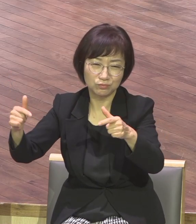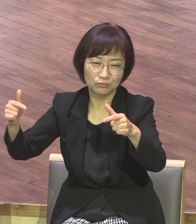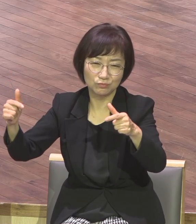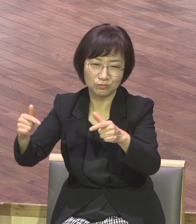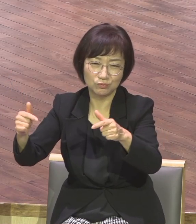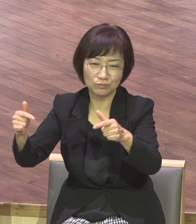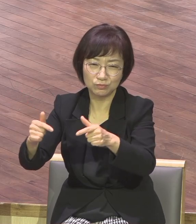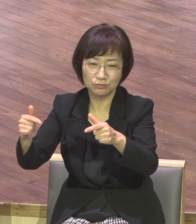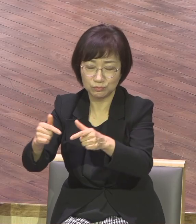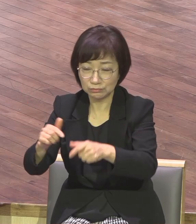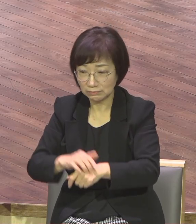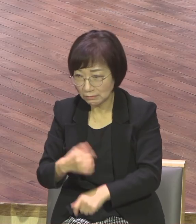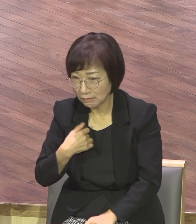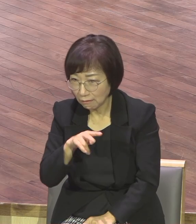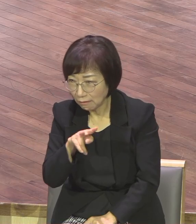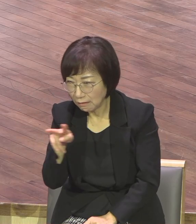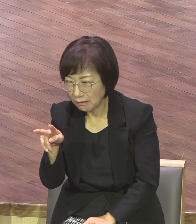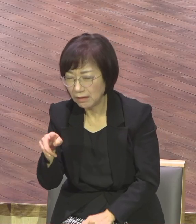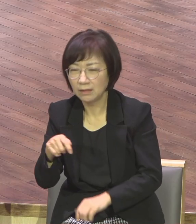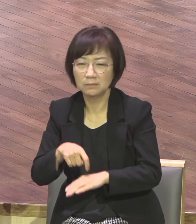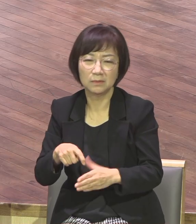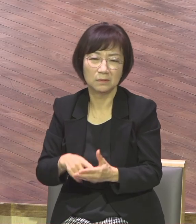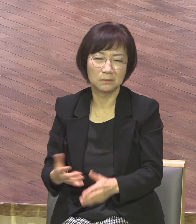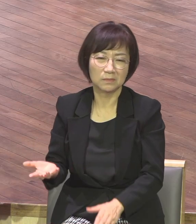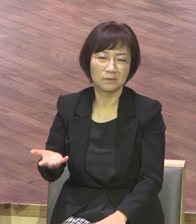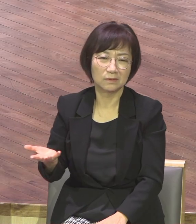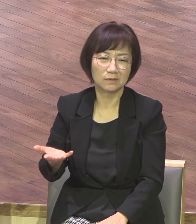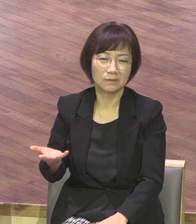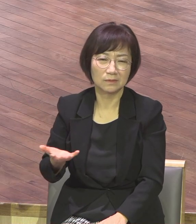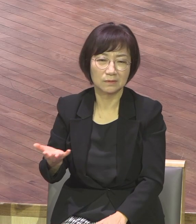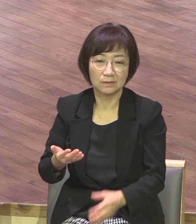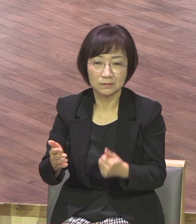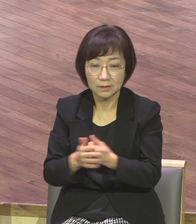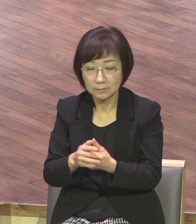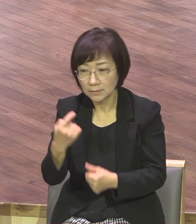아픕니다. 그래서 여러분들이 주변에 보이지 않는 분들이 있으면